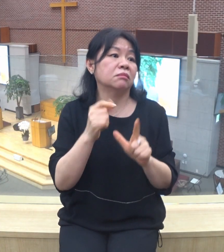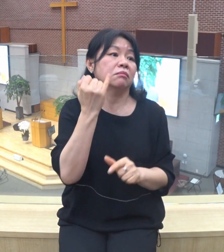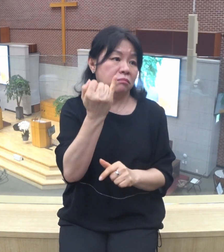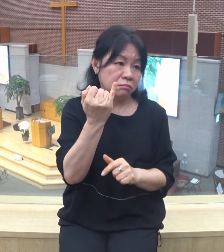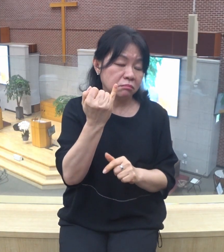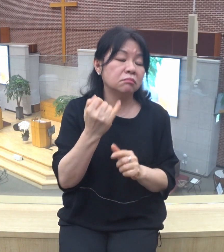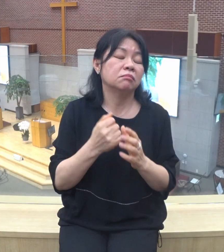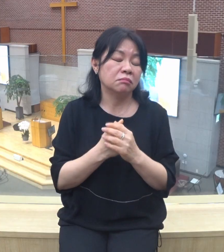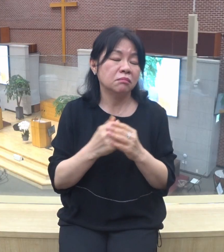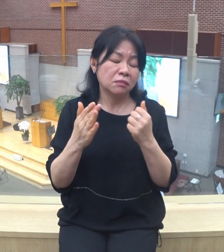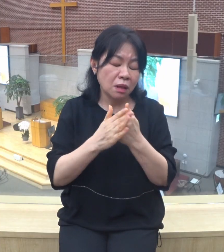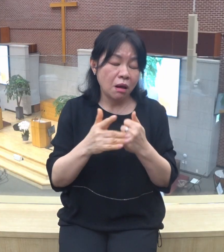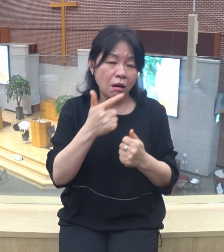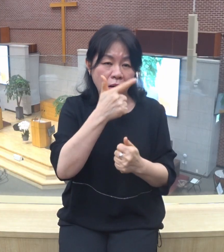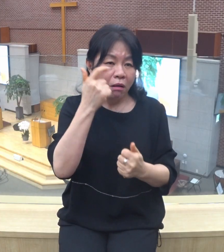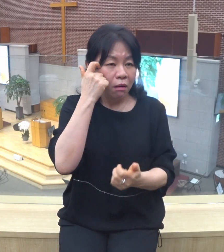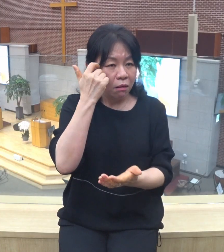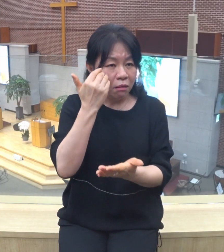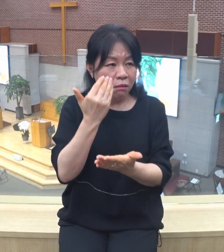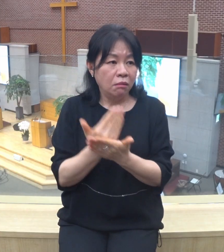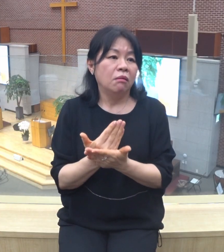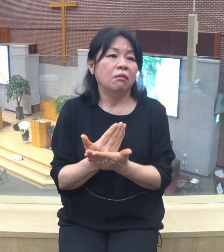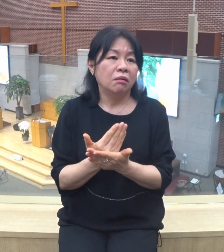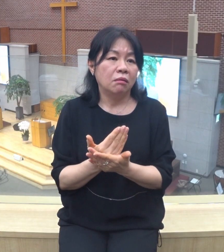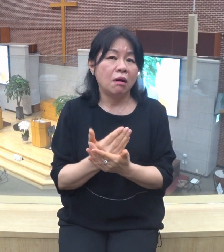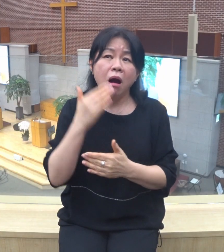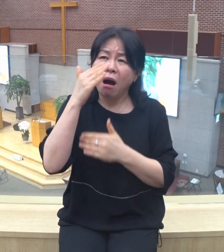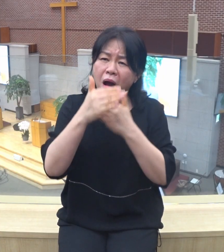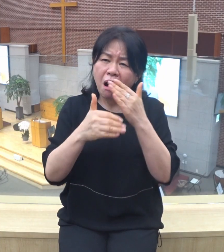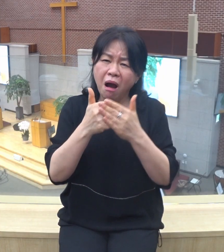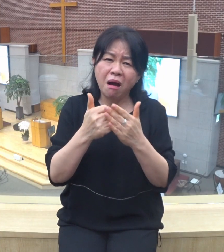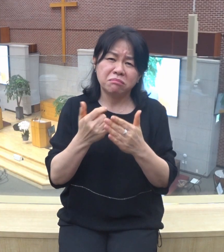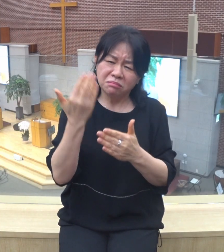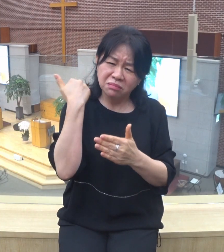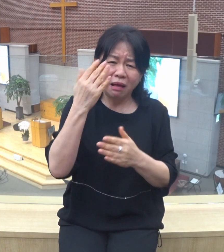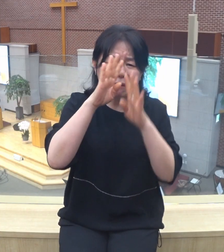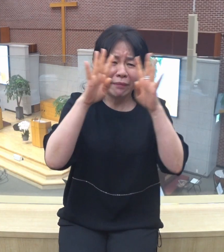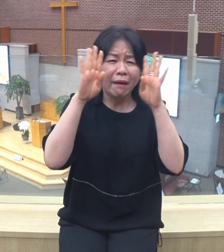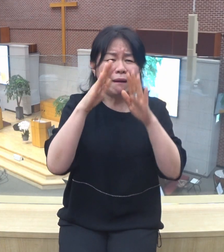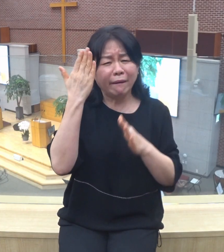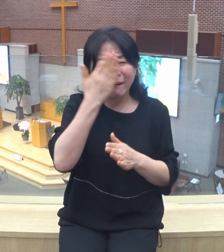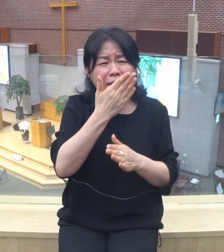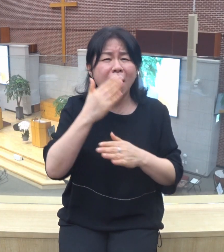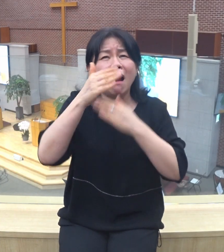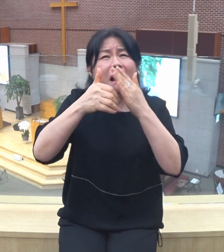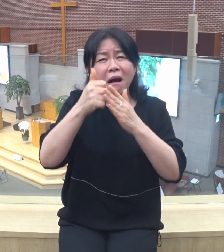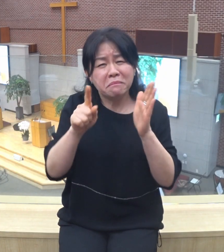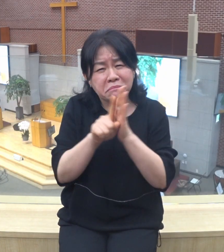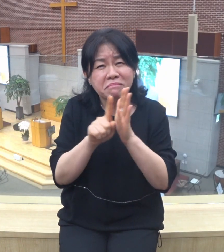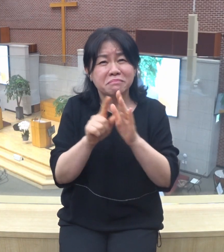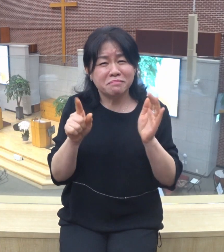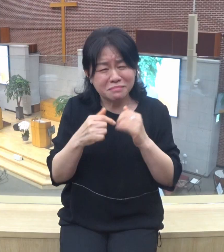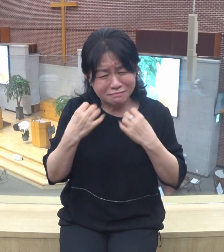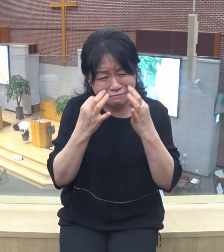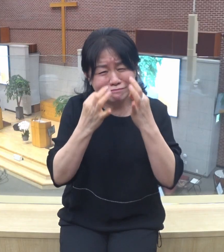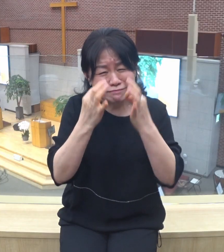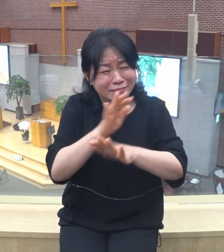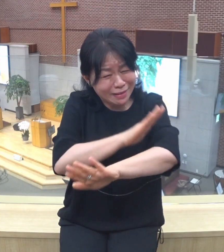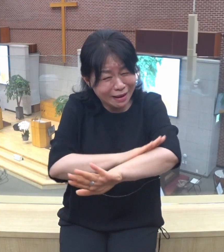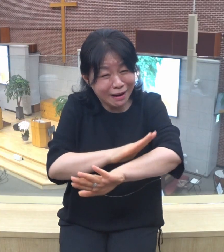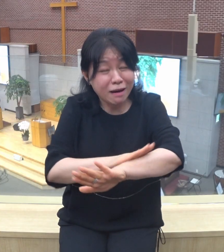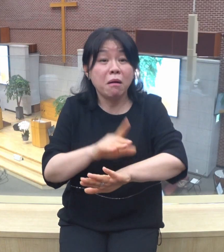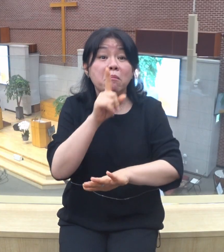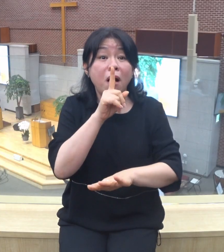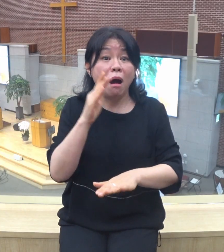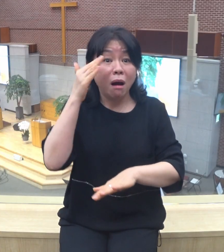살았습니다. 저는 충격에 빠졌습니다. 하나님을 위해서 삶을 드렸던 사람이 어떻게 이렇게까지 될 수가